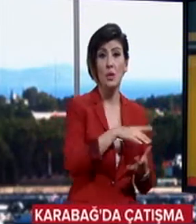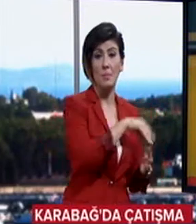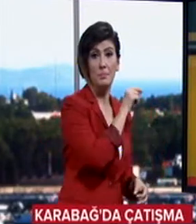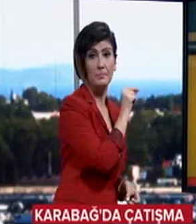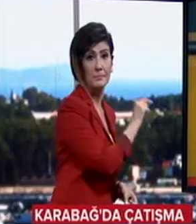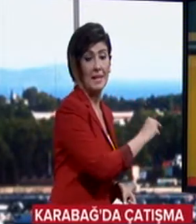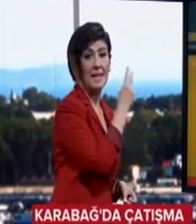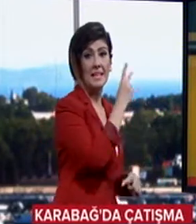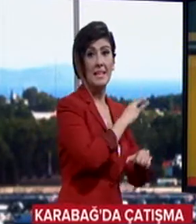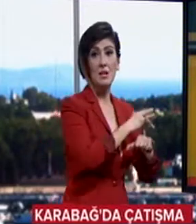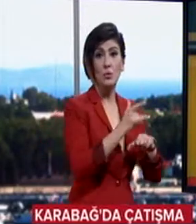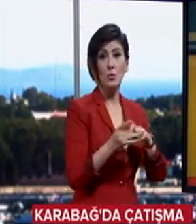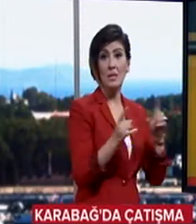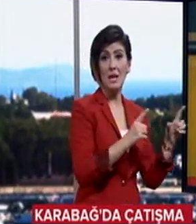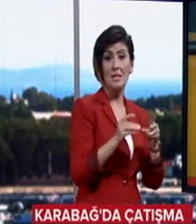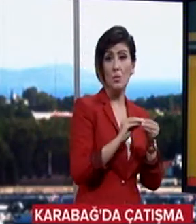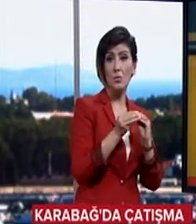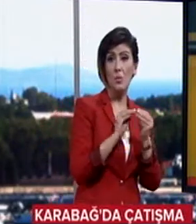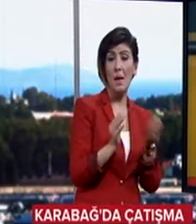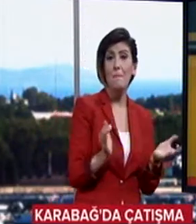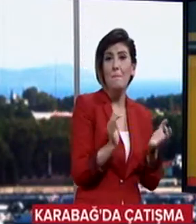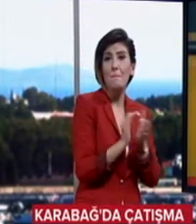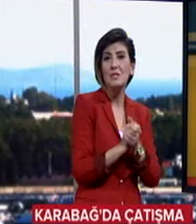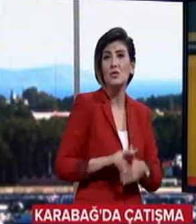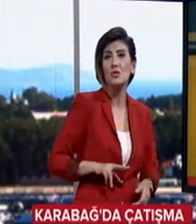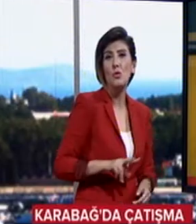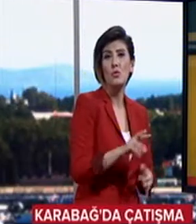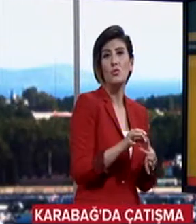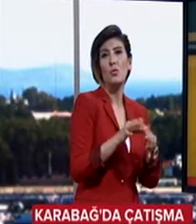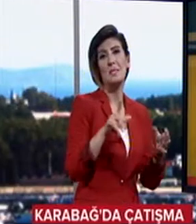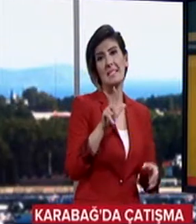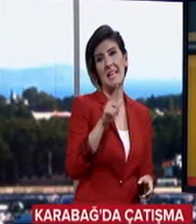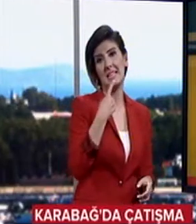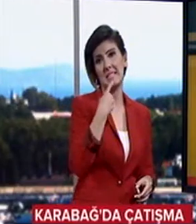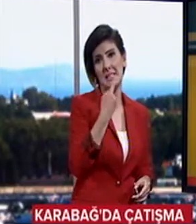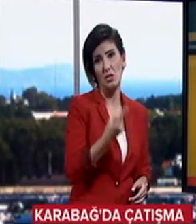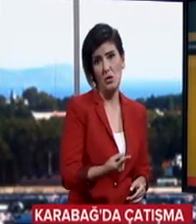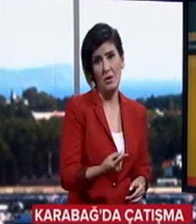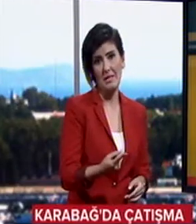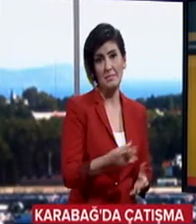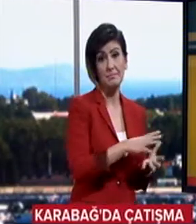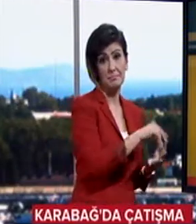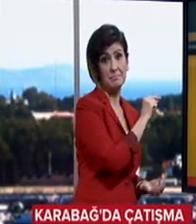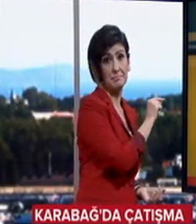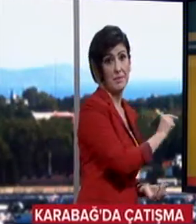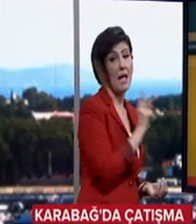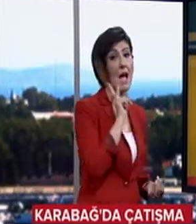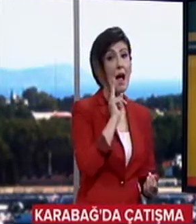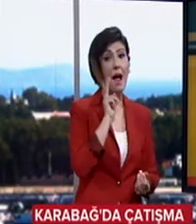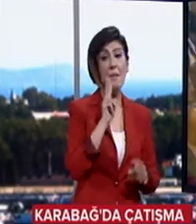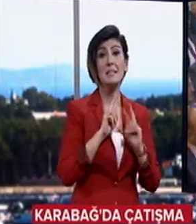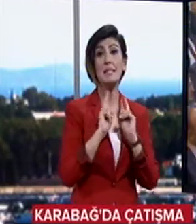toplantısında konuşan Bahçeli, iki ülke arasındaki sorunun barışçıl yollardan çözülmesi gerektiğini de söyledi.